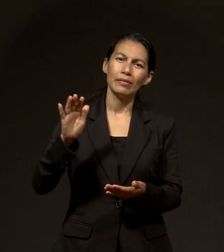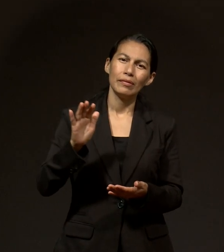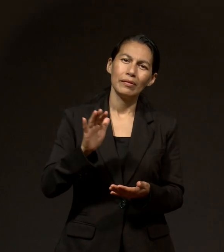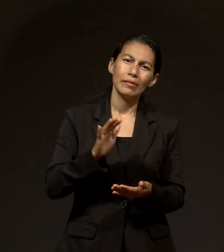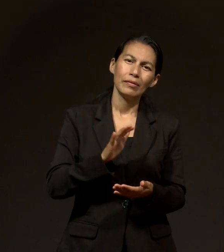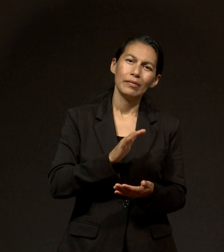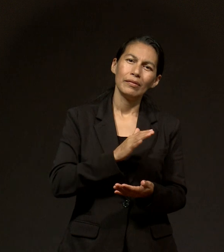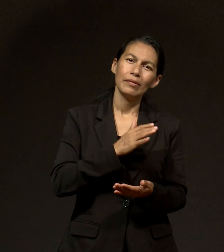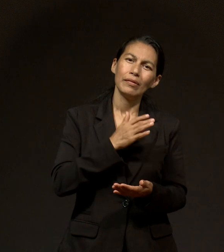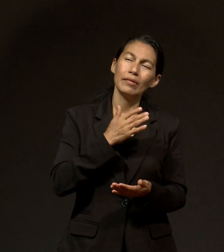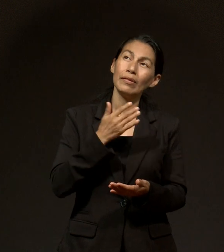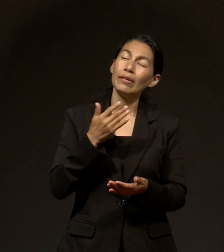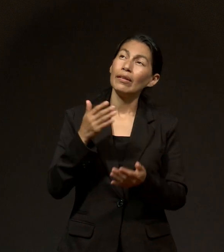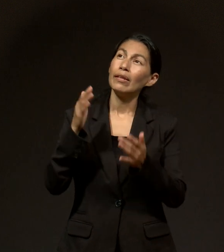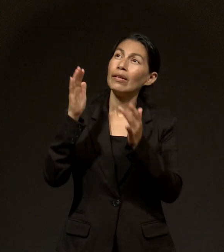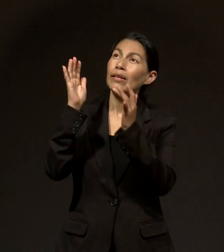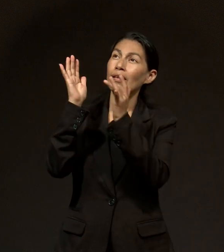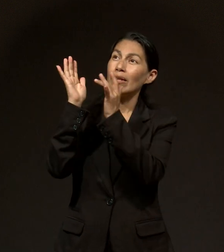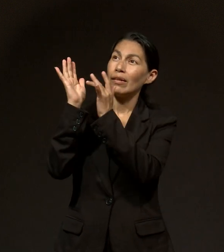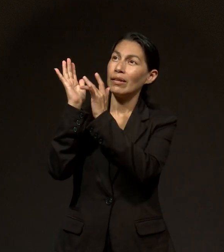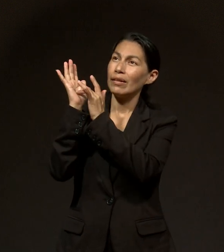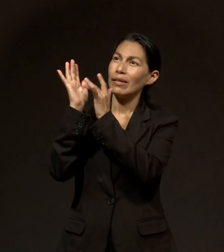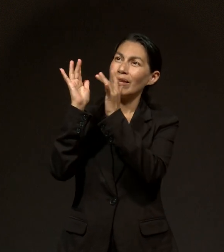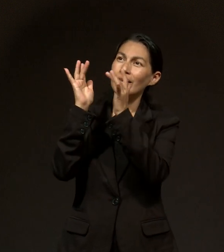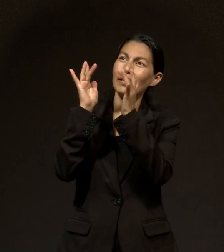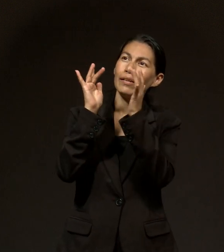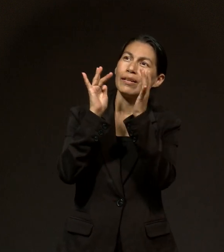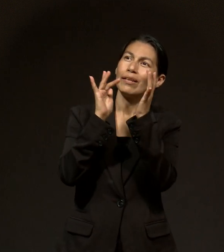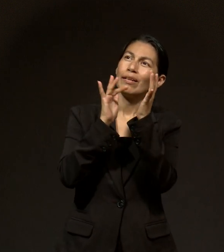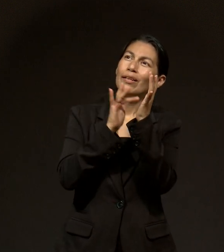Mírame. Jesús,